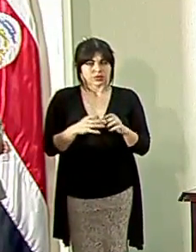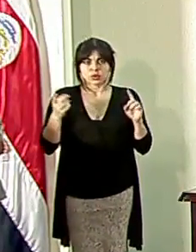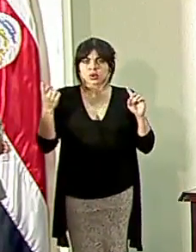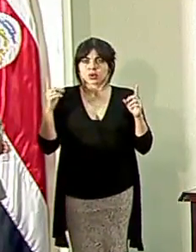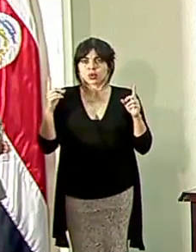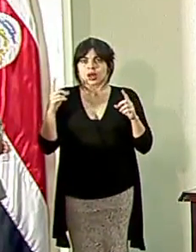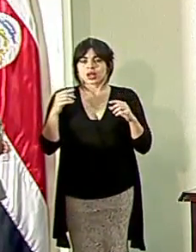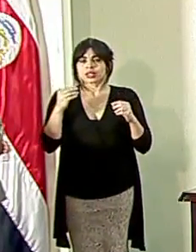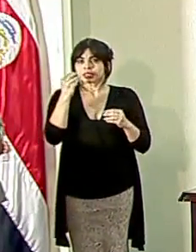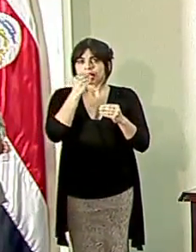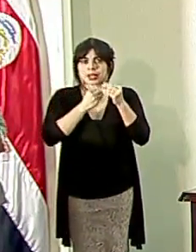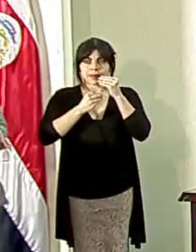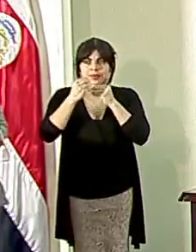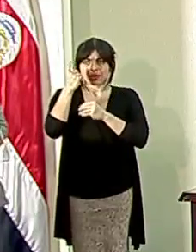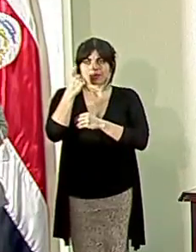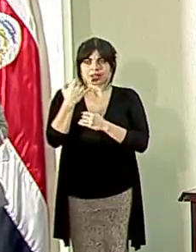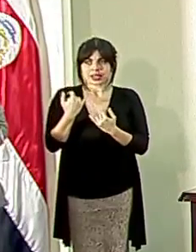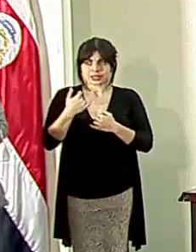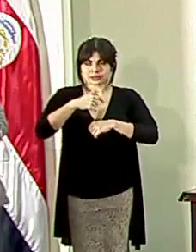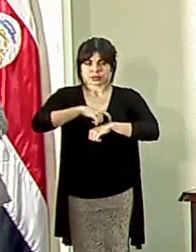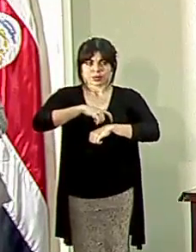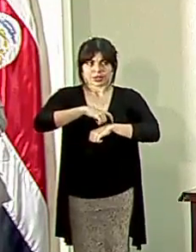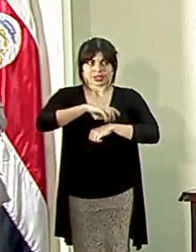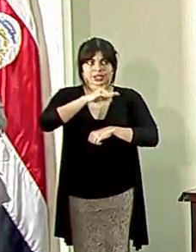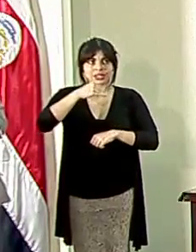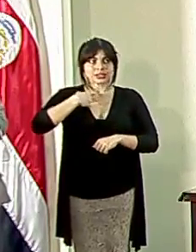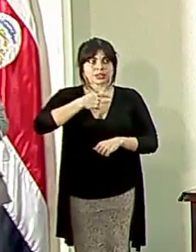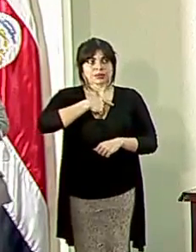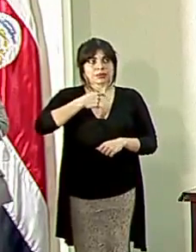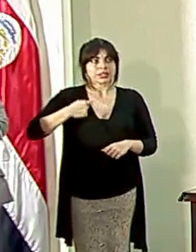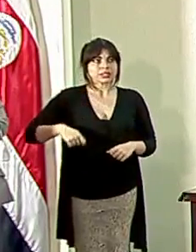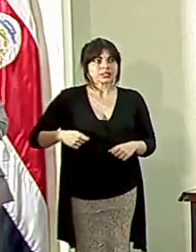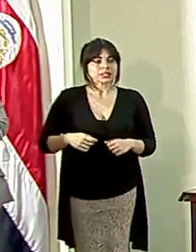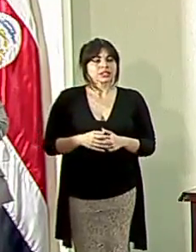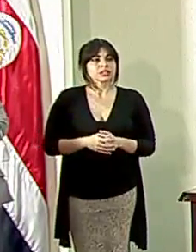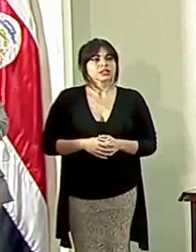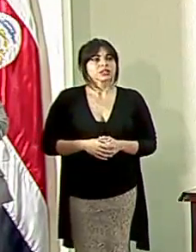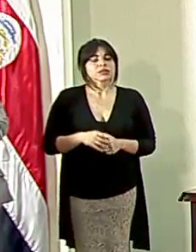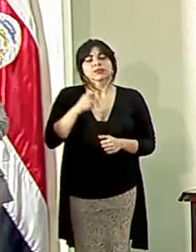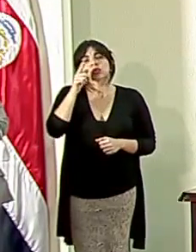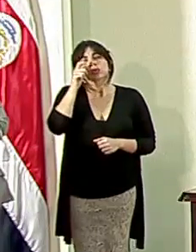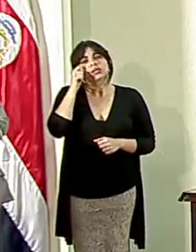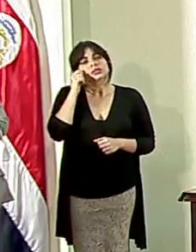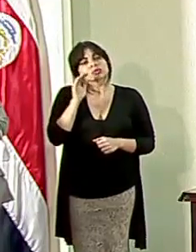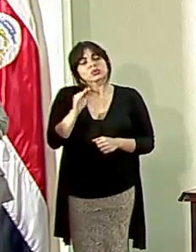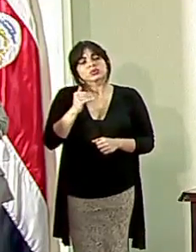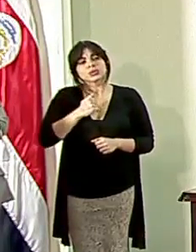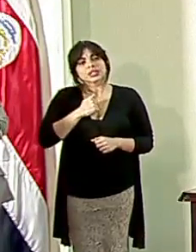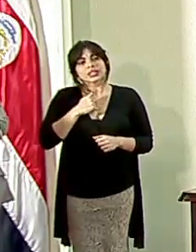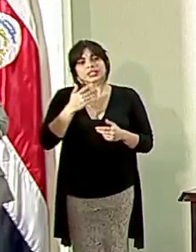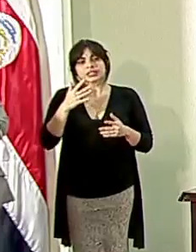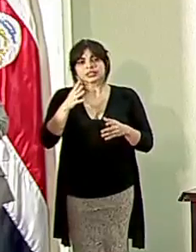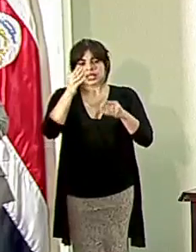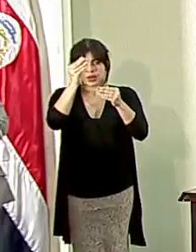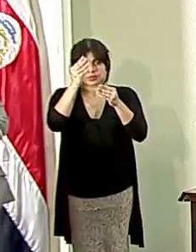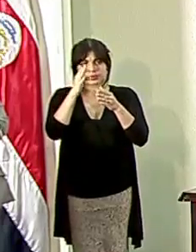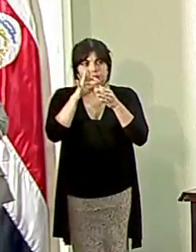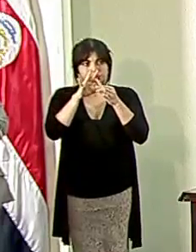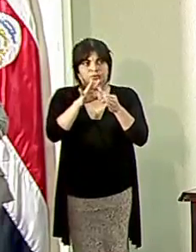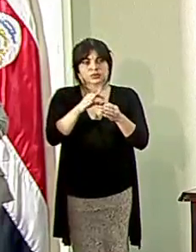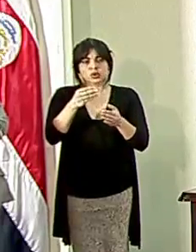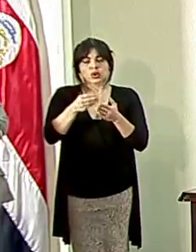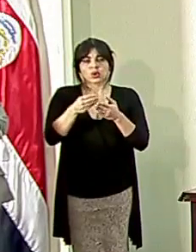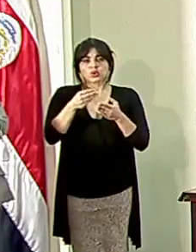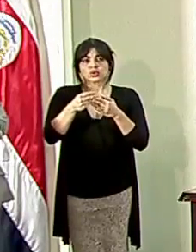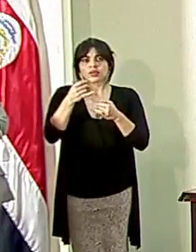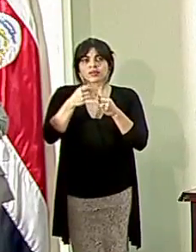cuáles son los alimentos que faltan en este momento? Y al señor Presidente de la República, don Luis Guillermo, ¿tiene usted ya la información sobre los